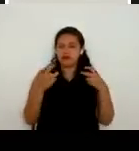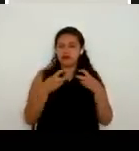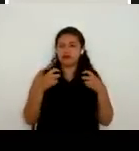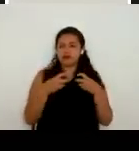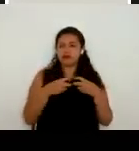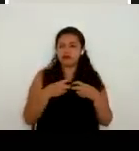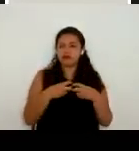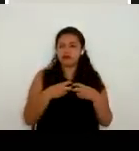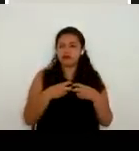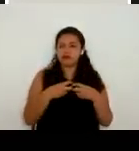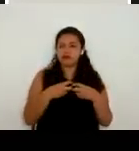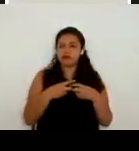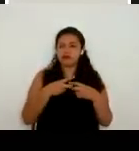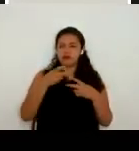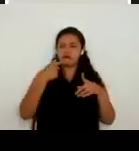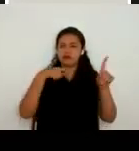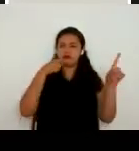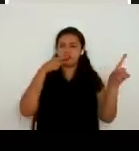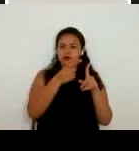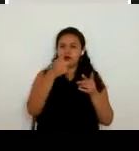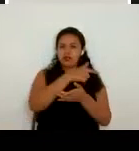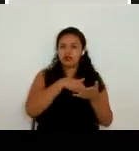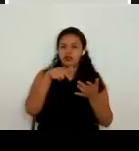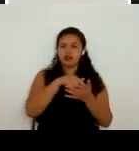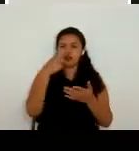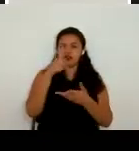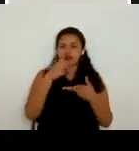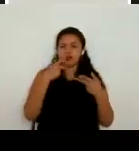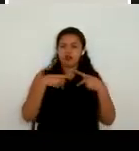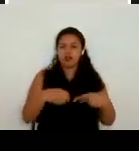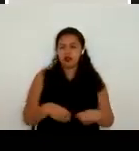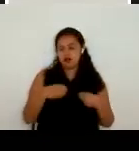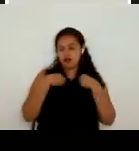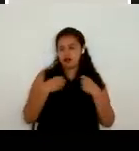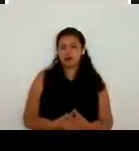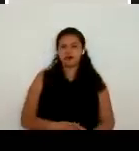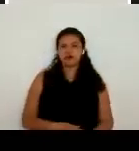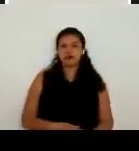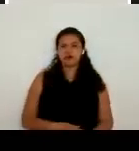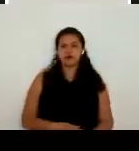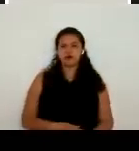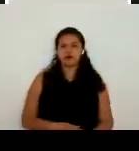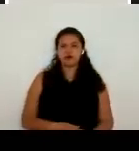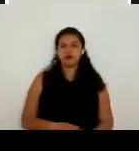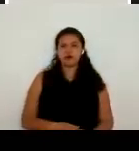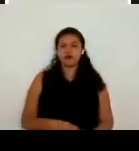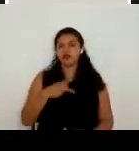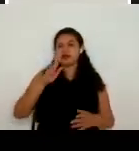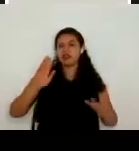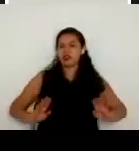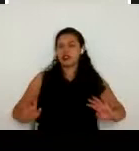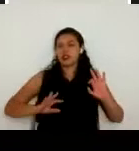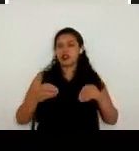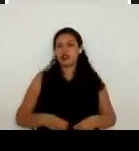permite ver directamente el lugar en donde residen las personas y las condiciones de vida que tienen el tipo de